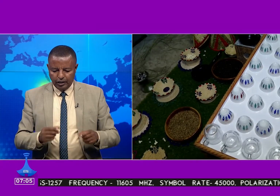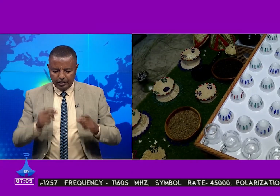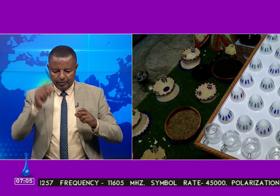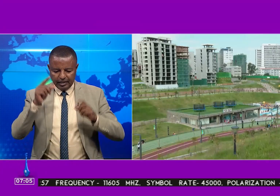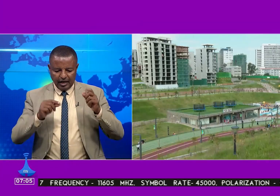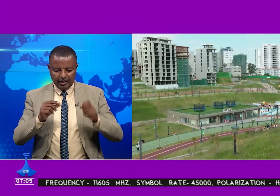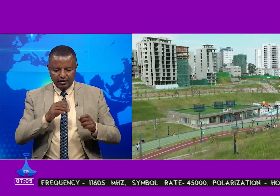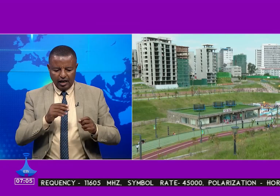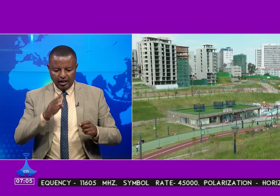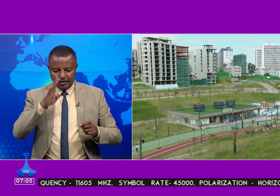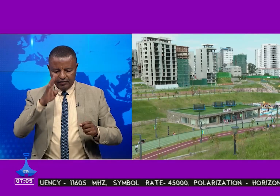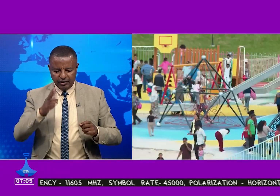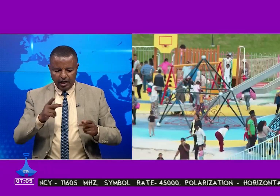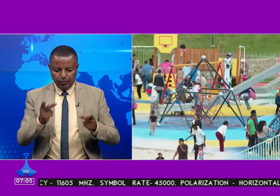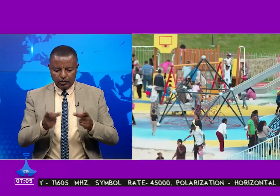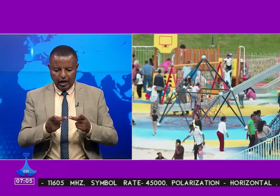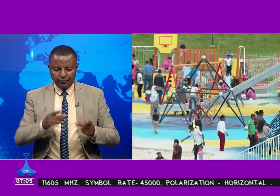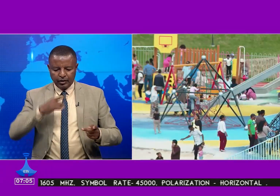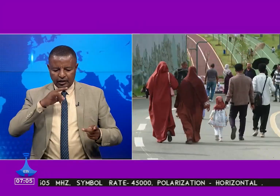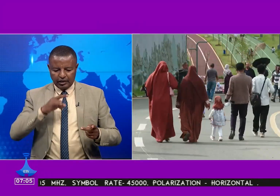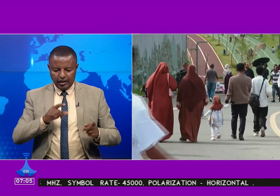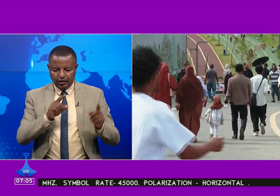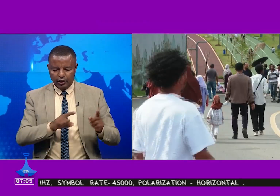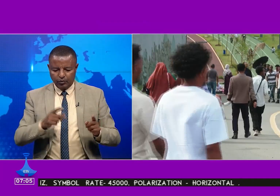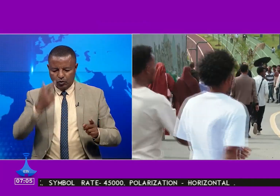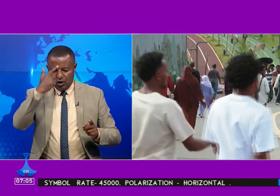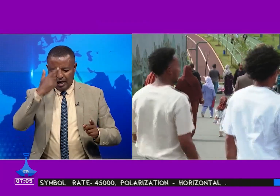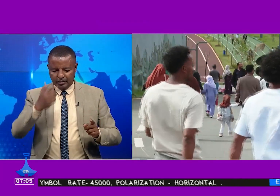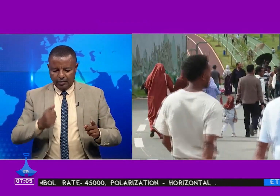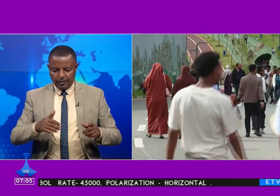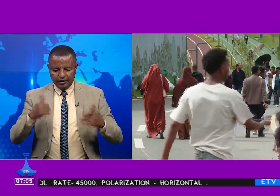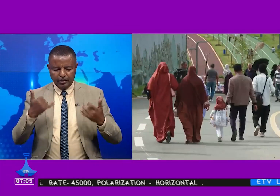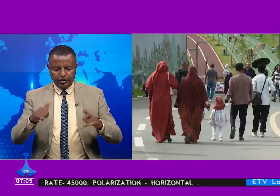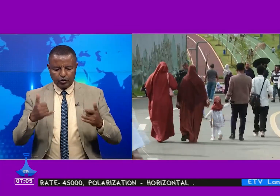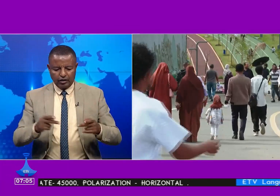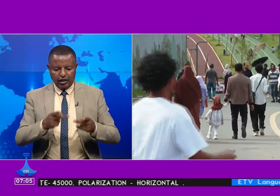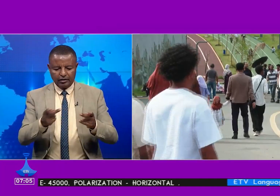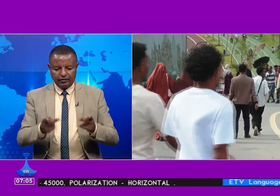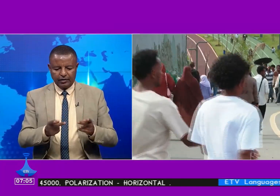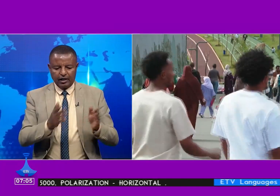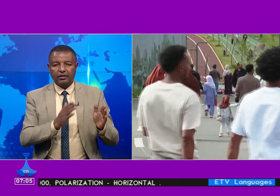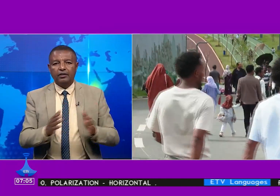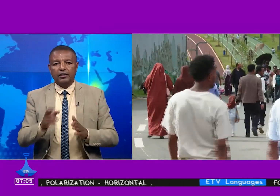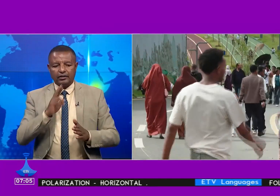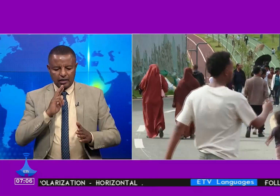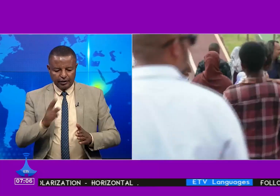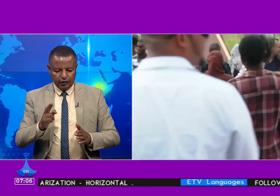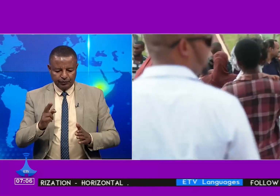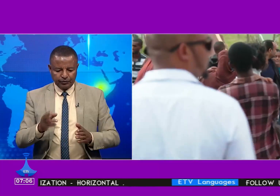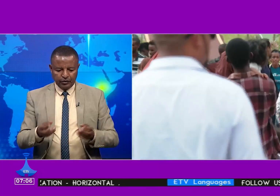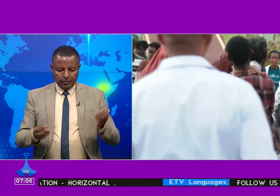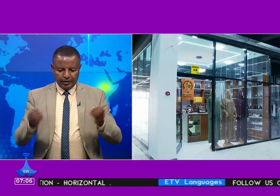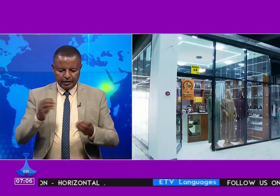ለተማሪዎች የመነቃቃትና የፈጠራን ቦታ፣ ለህፃናት ደግሞ አስተማማኝ የጨዋታ ስፍራን ያዘጋጀ